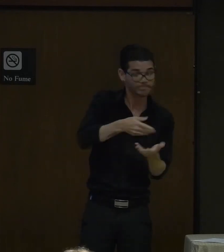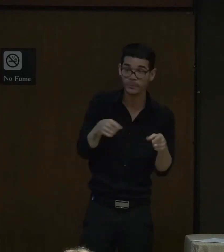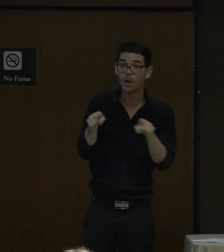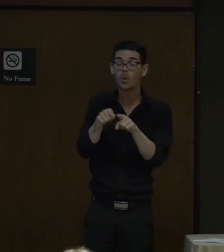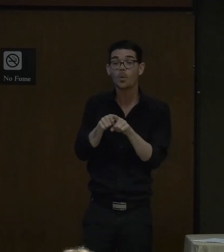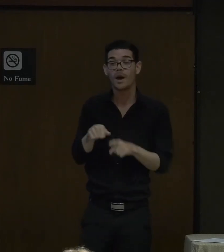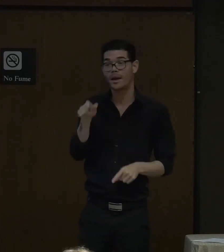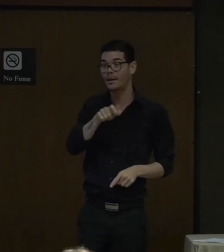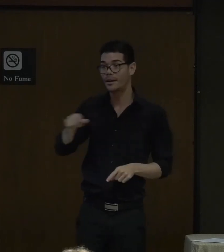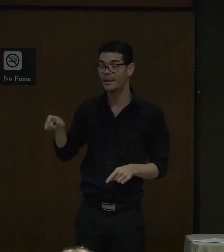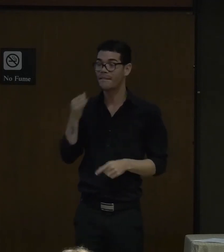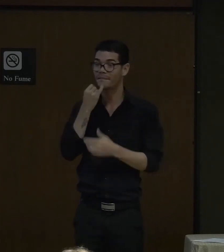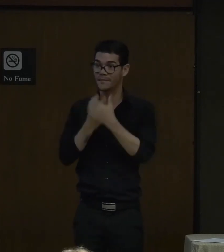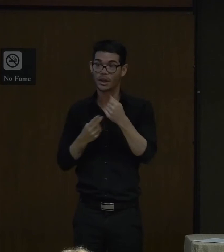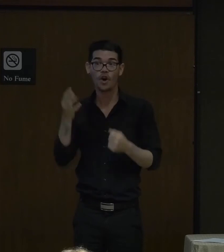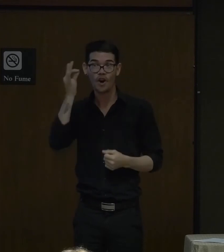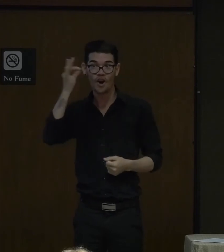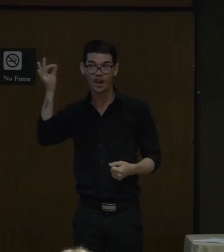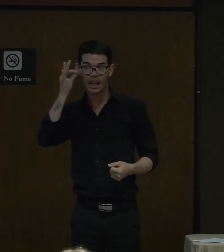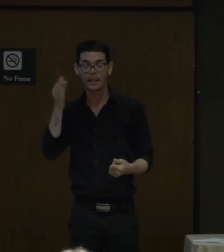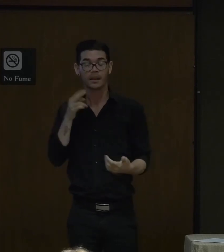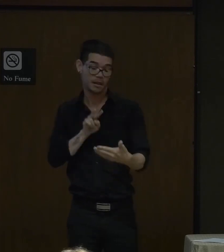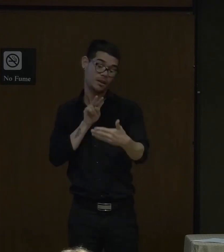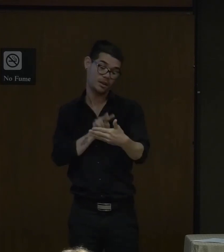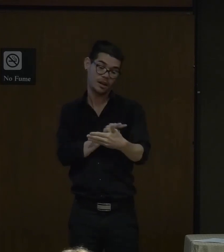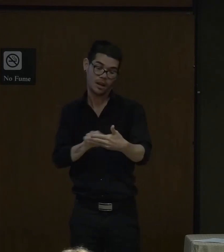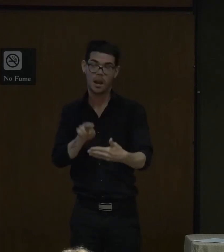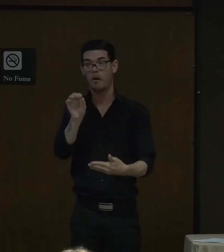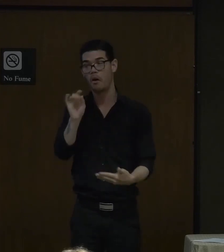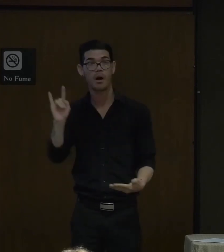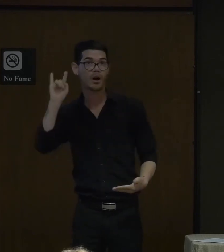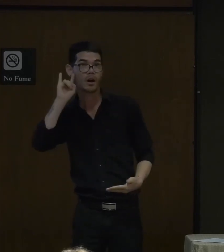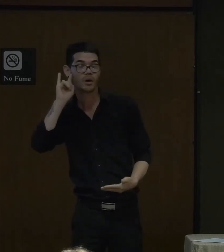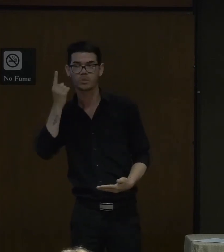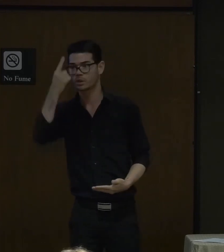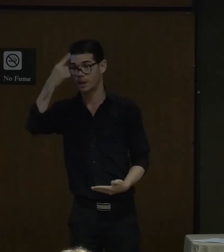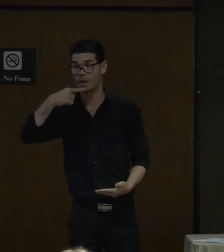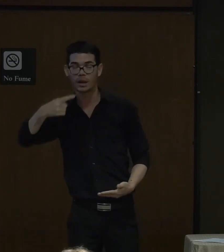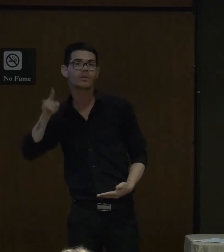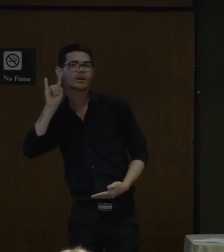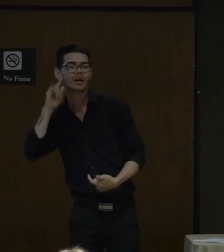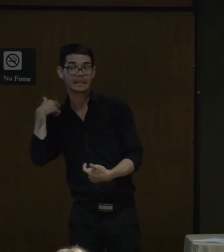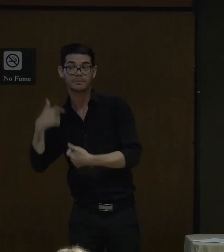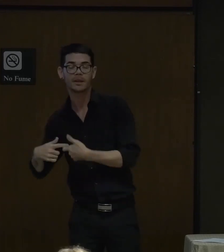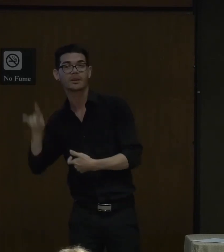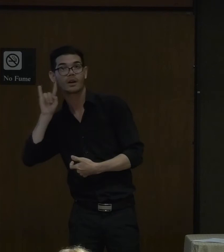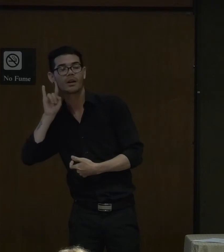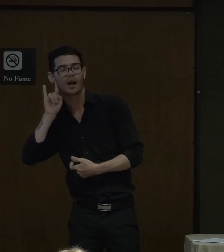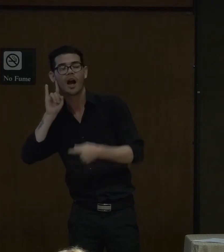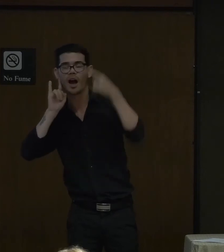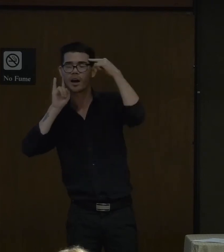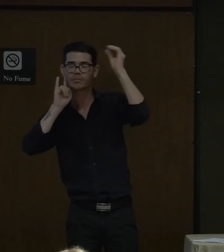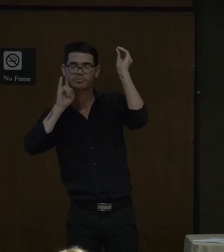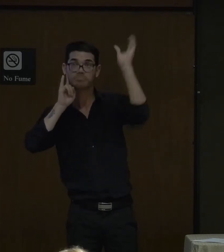cuando leen o oyen una palabra en una lengua, activan palabras relacionadas